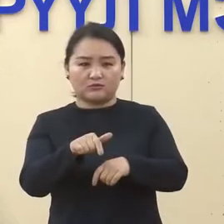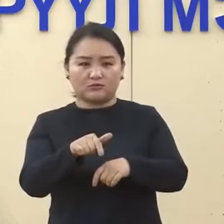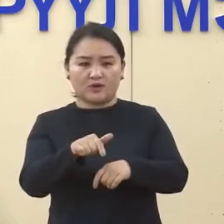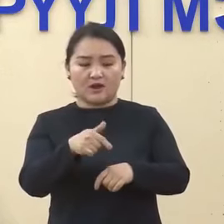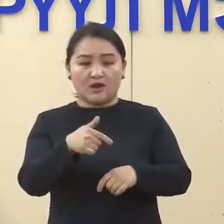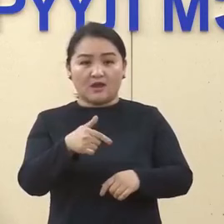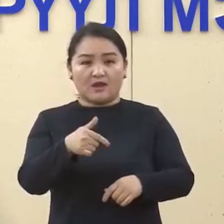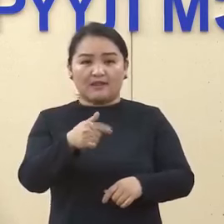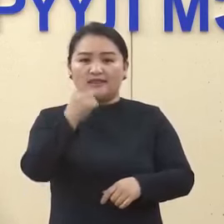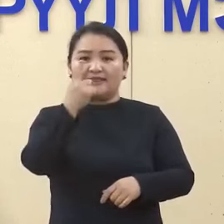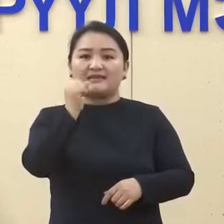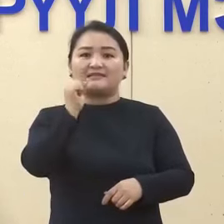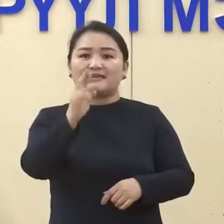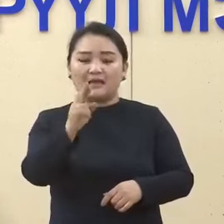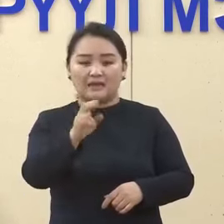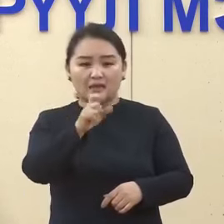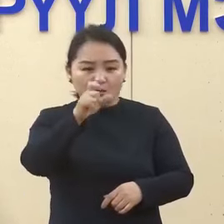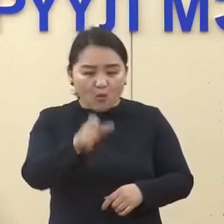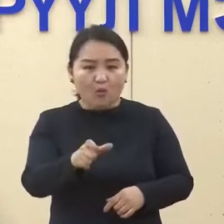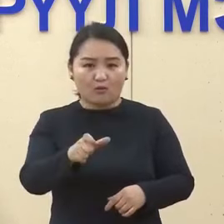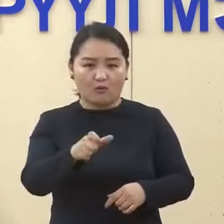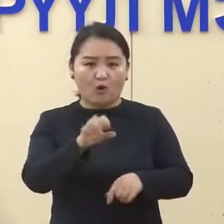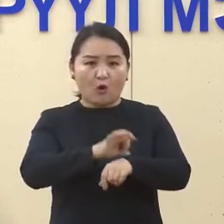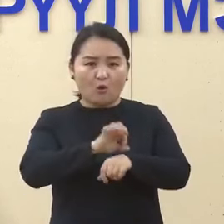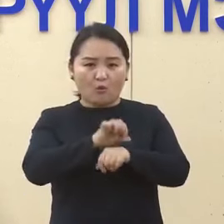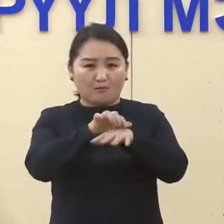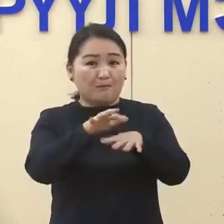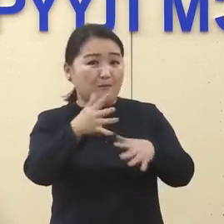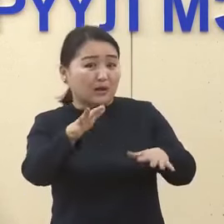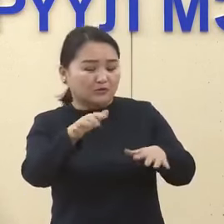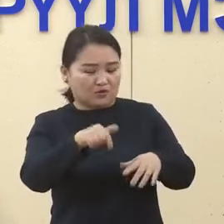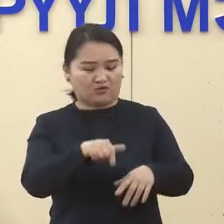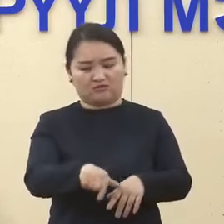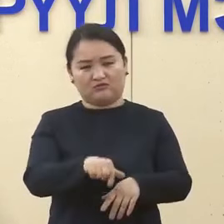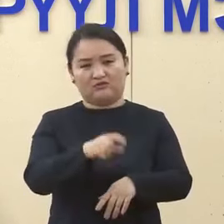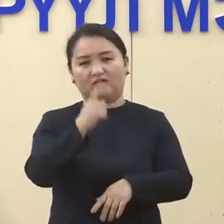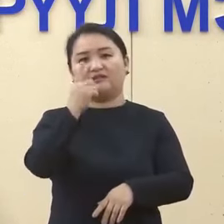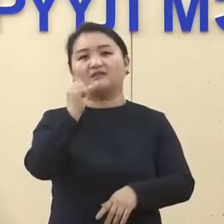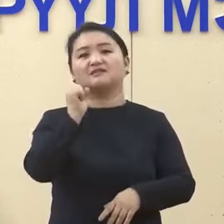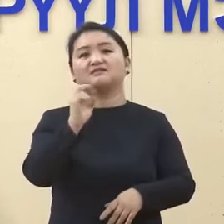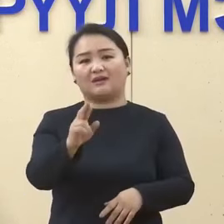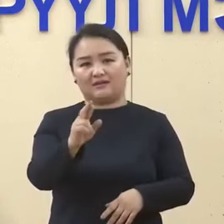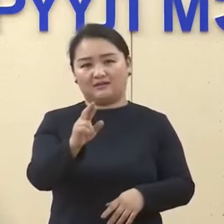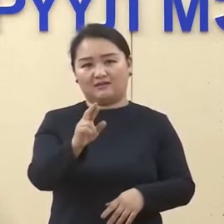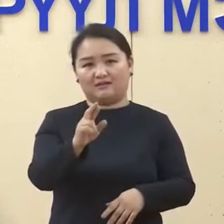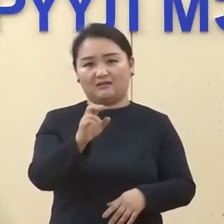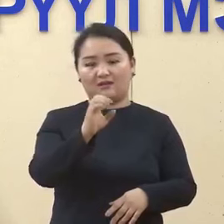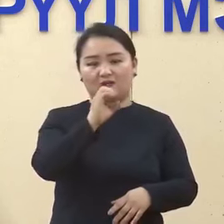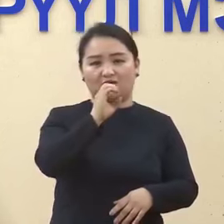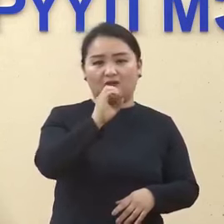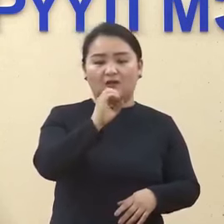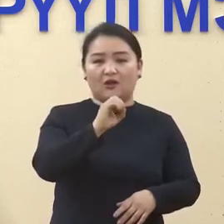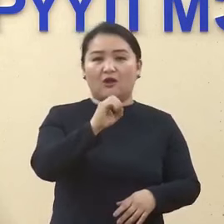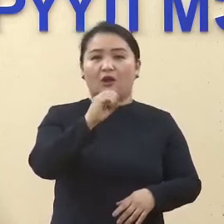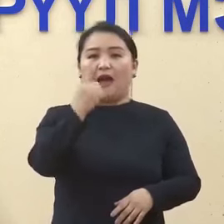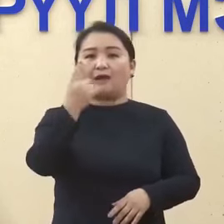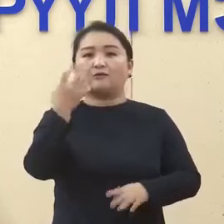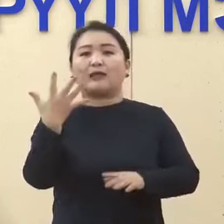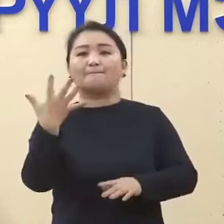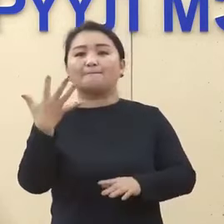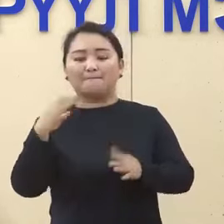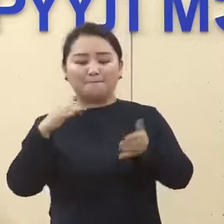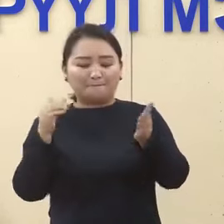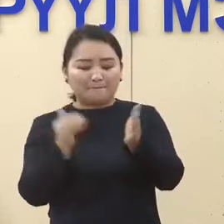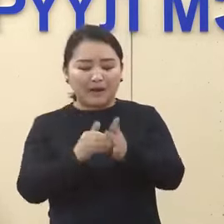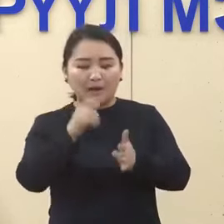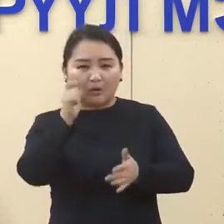сая хүнд болох юм байна гэж одоо ярьж исэн. За одоогоор нийт бол нэг сая 015,000 хүн энэ өвчнөөр